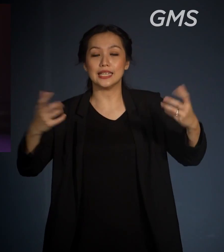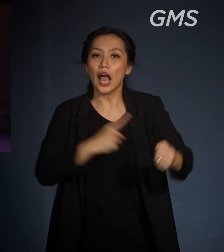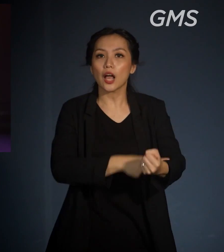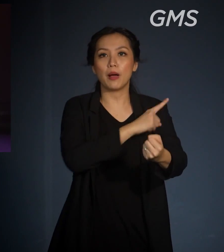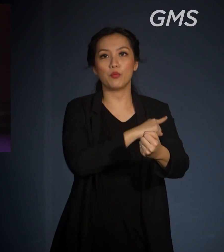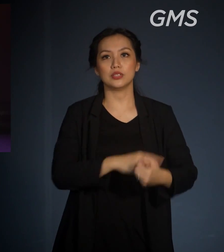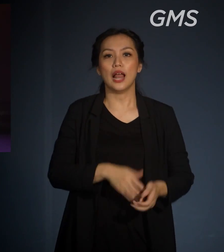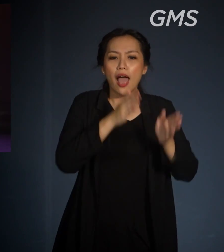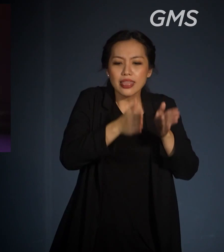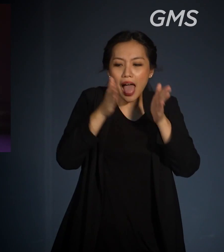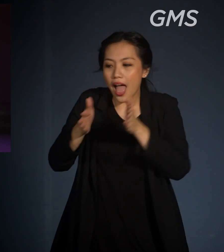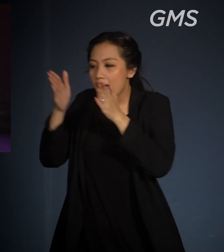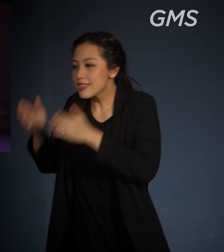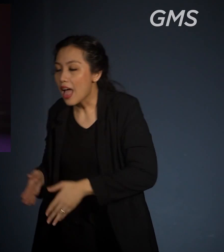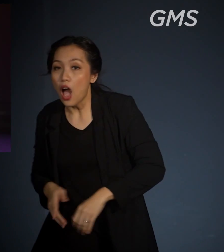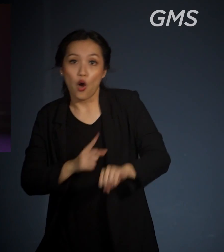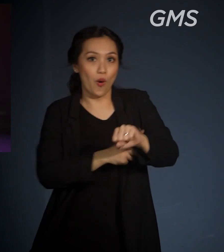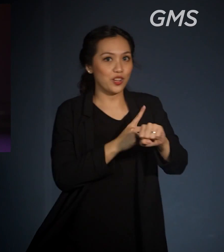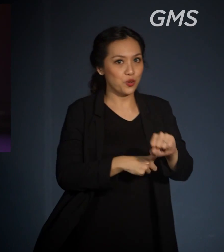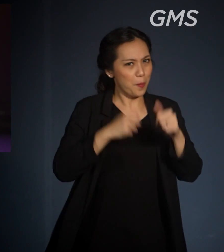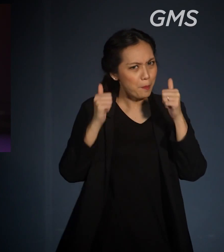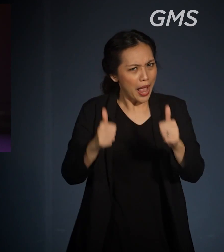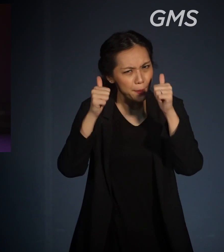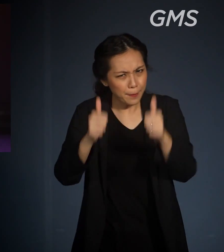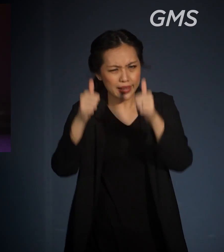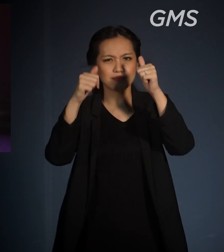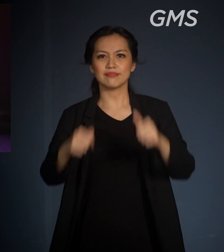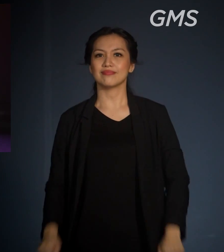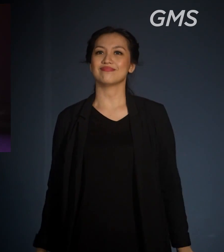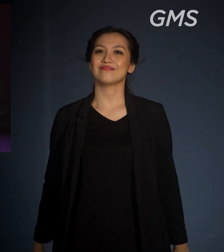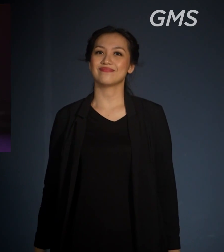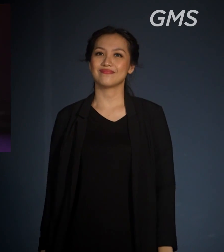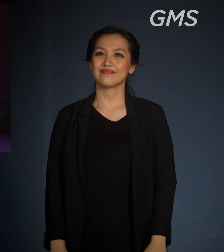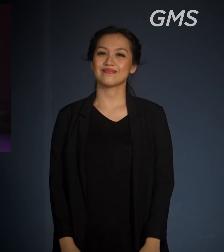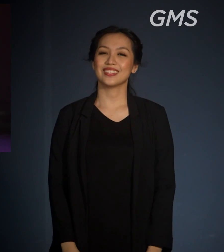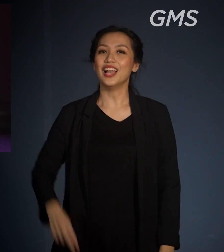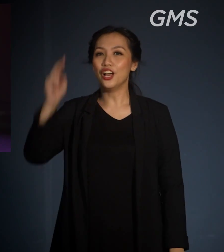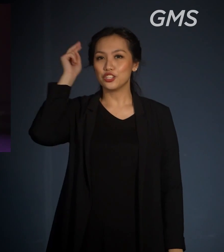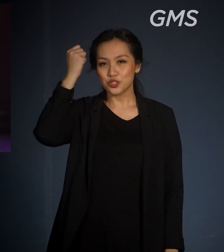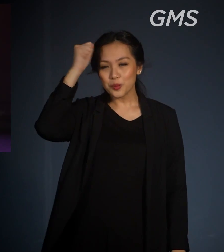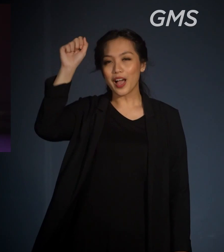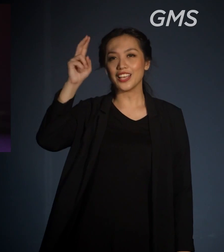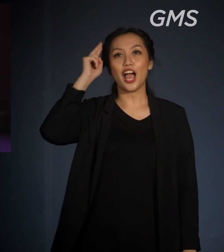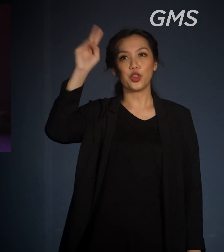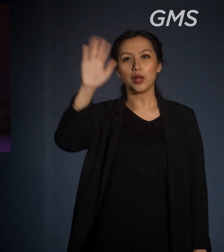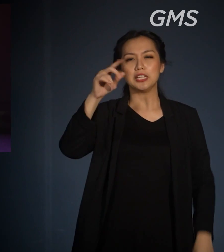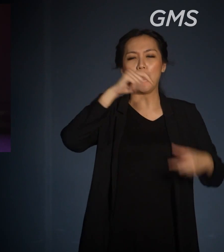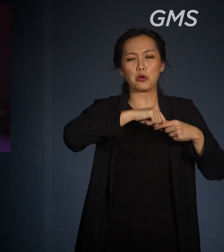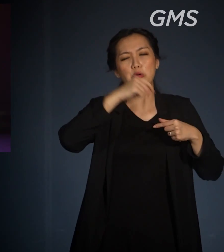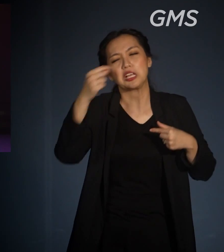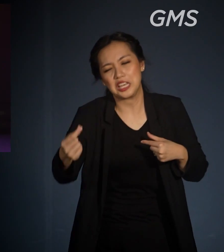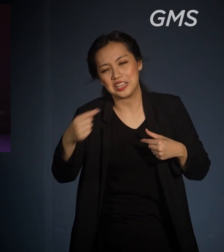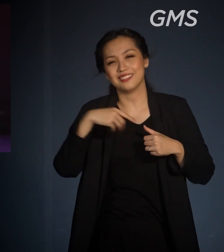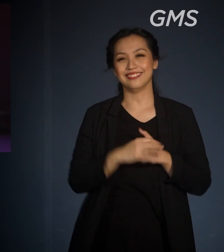dengan baik supaya saudara, Tuhan tidak jadi investor yang